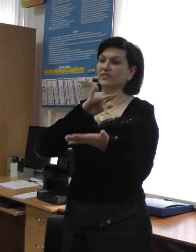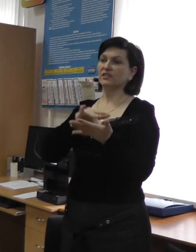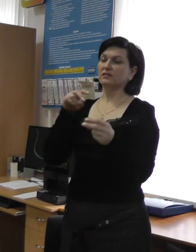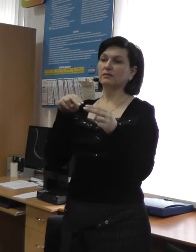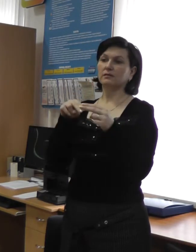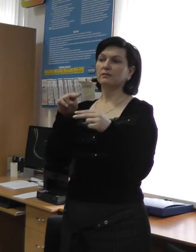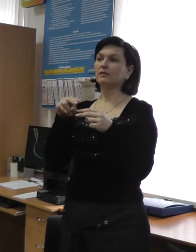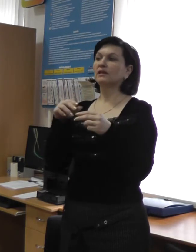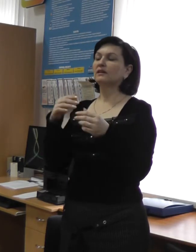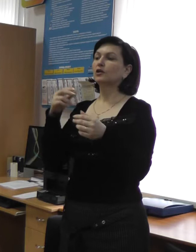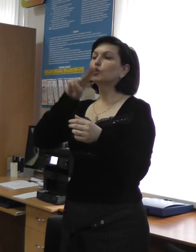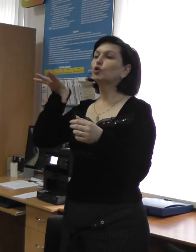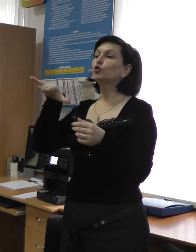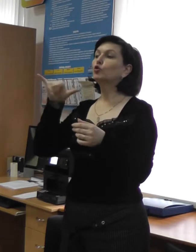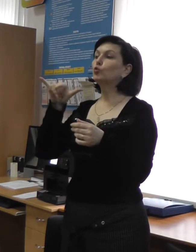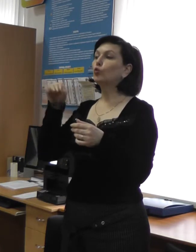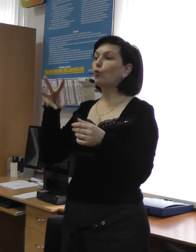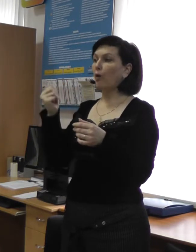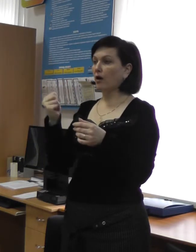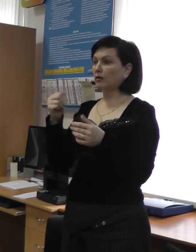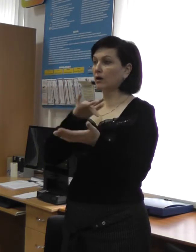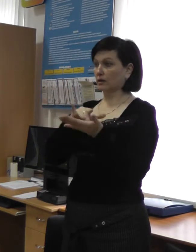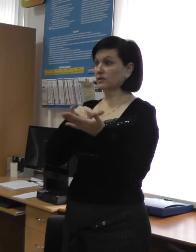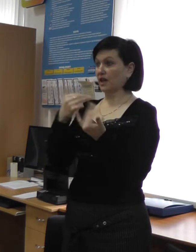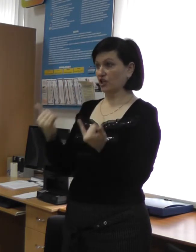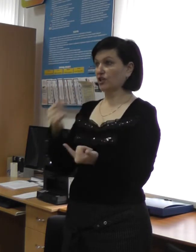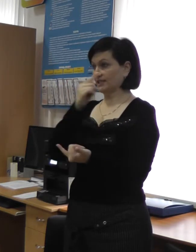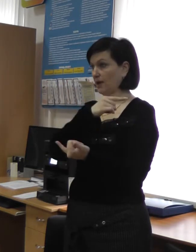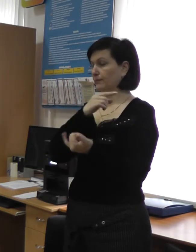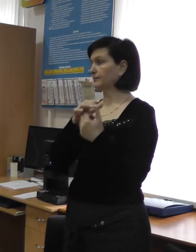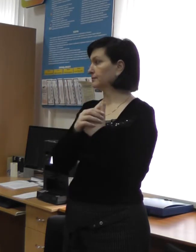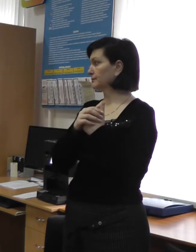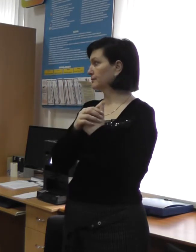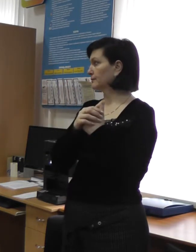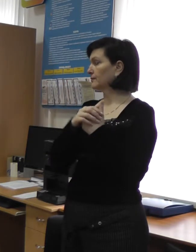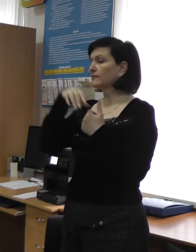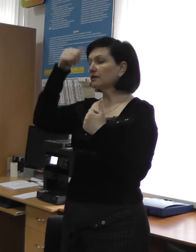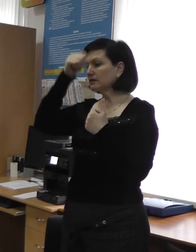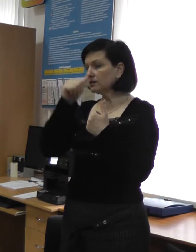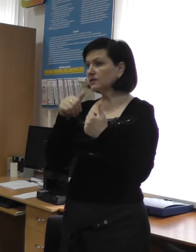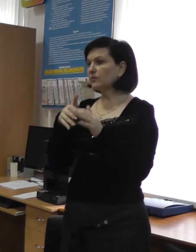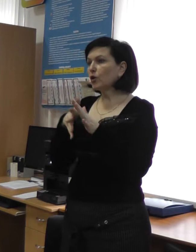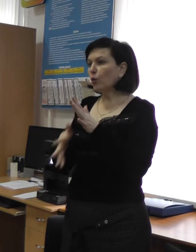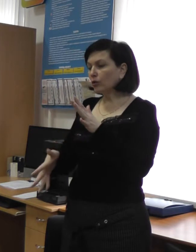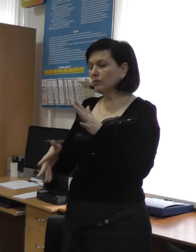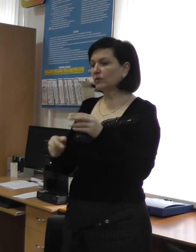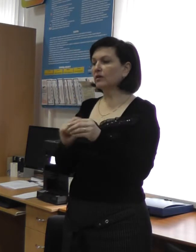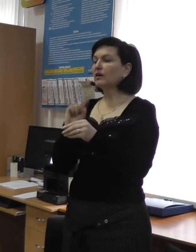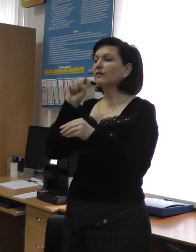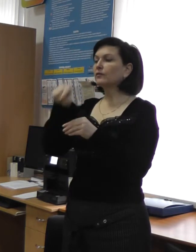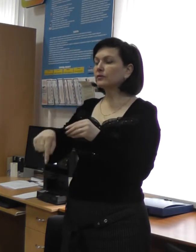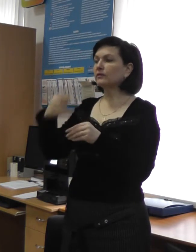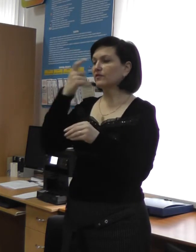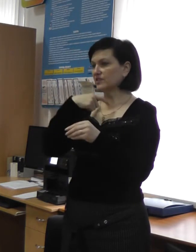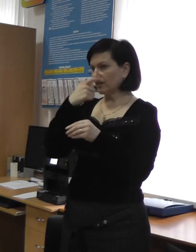размещаются мэрия и городская дума. Вот такой человек с греческими корнями внес довольно-таки